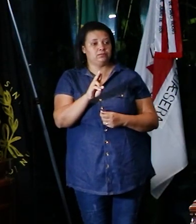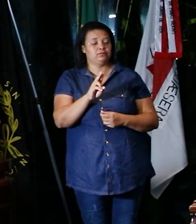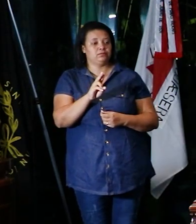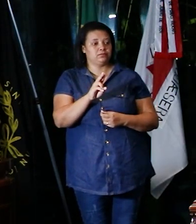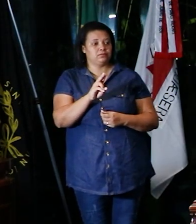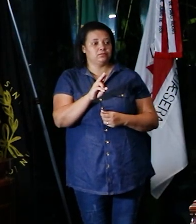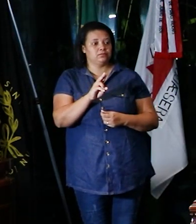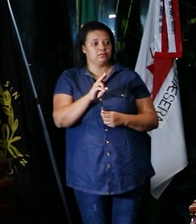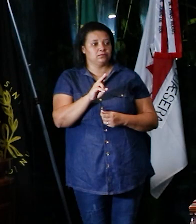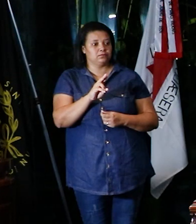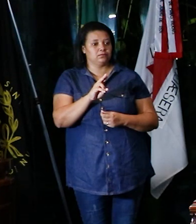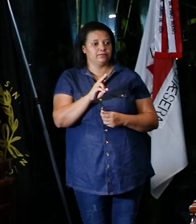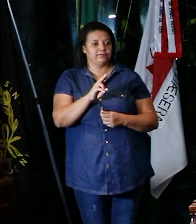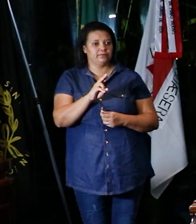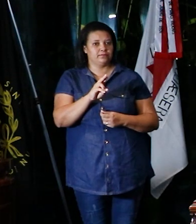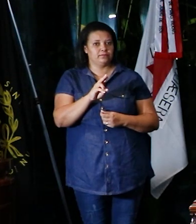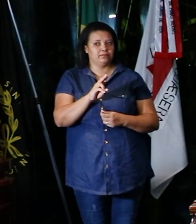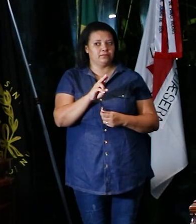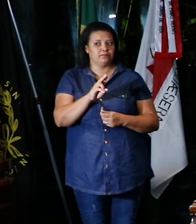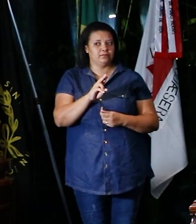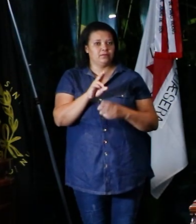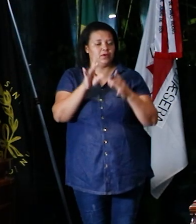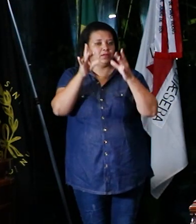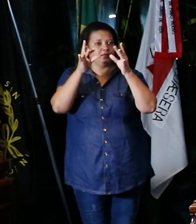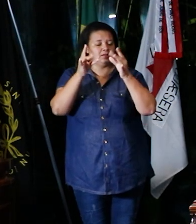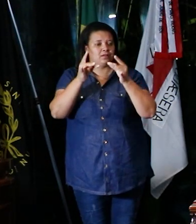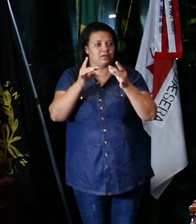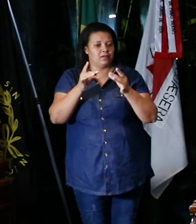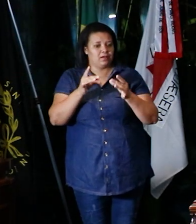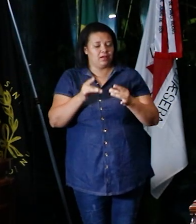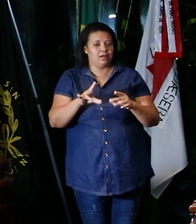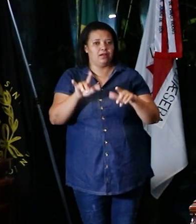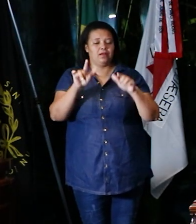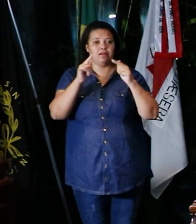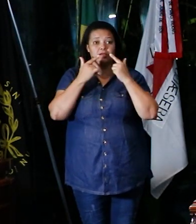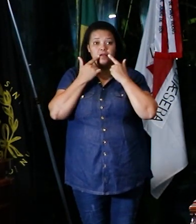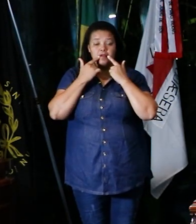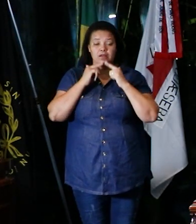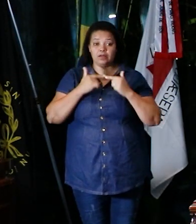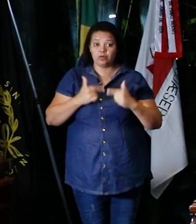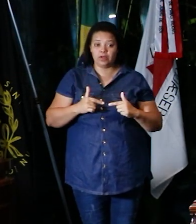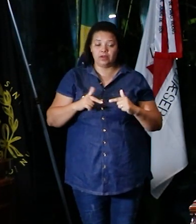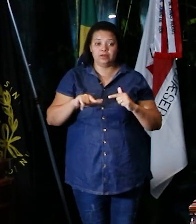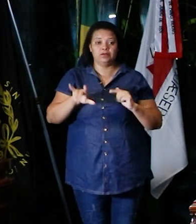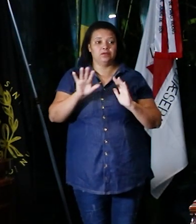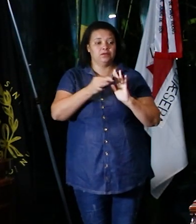pela riqueza da linguagem da crônica.